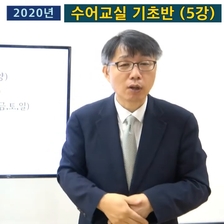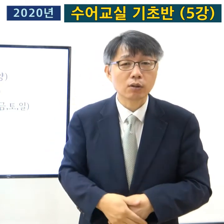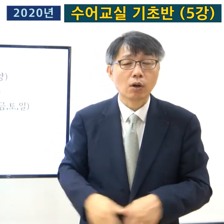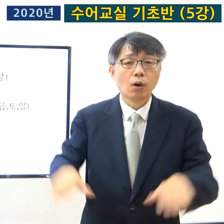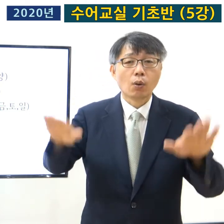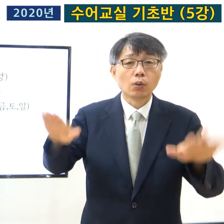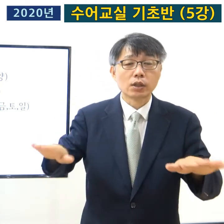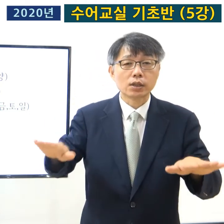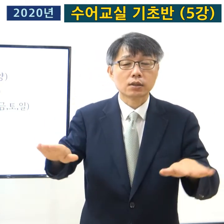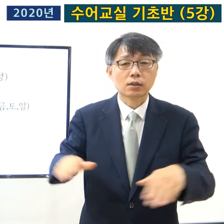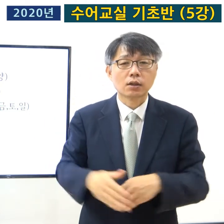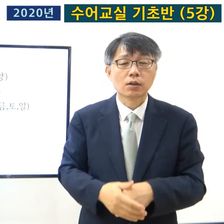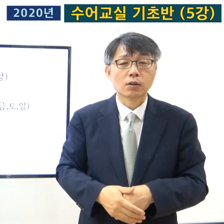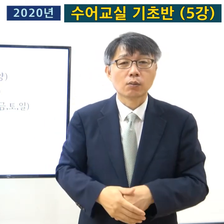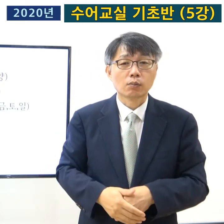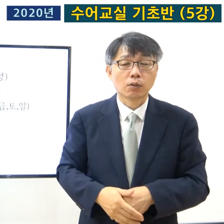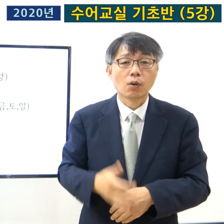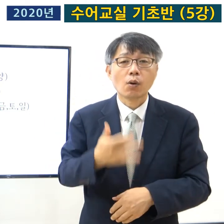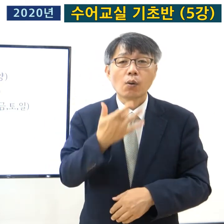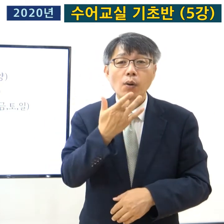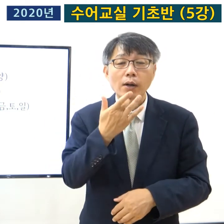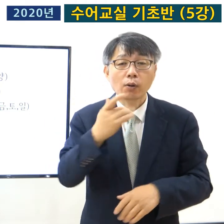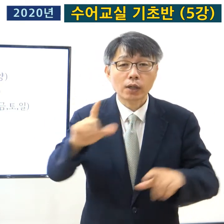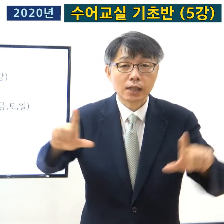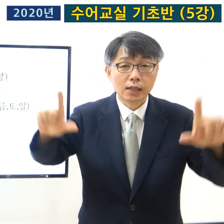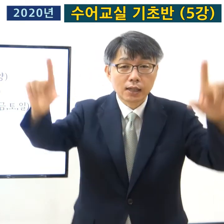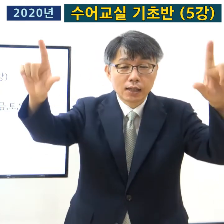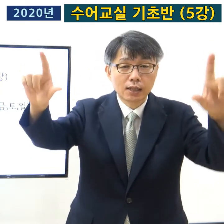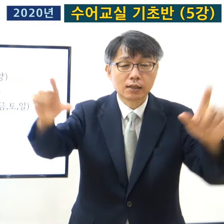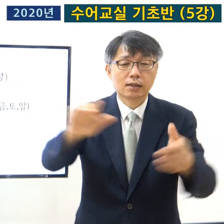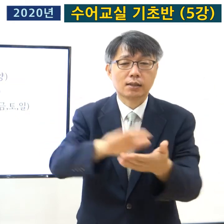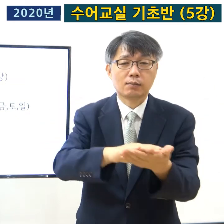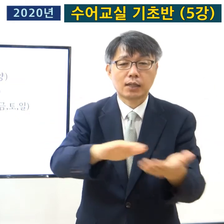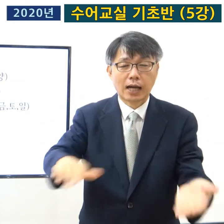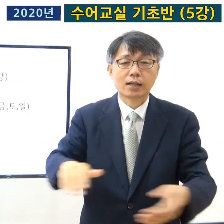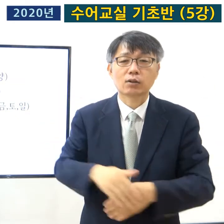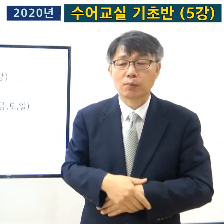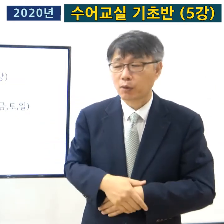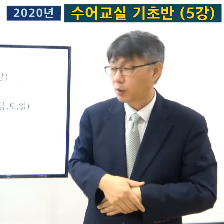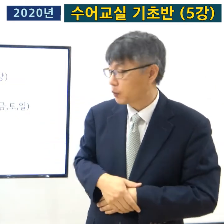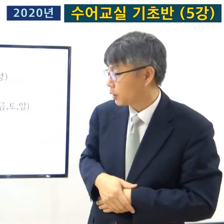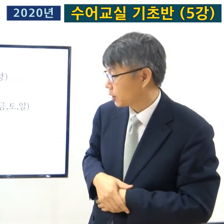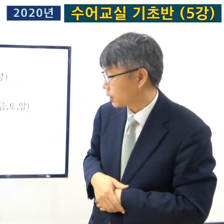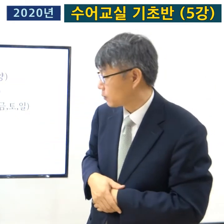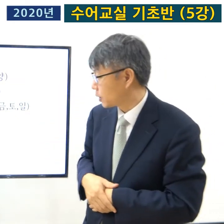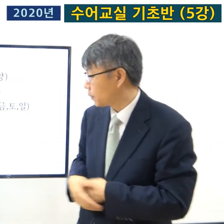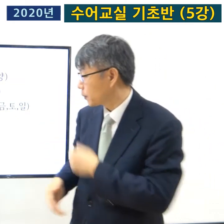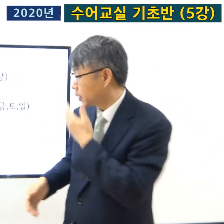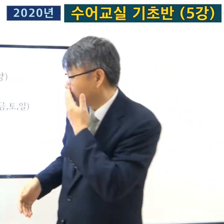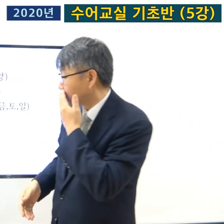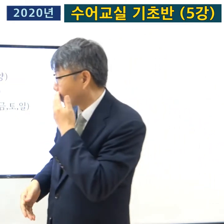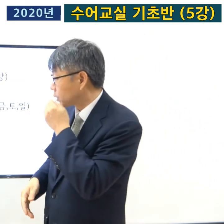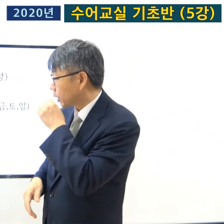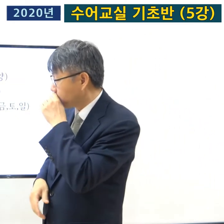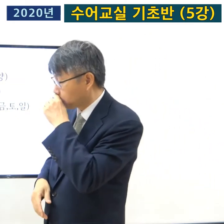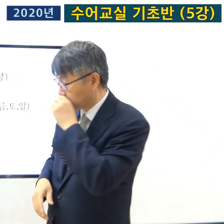물어보면 오늘은 화요일입니다. 이렇게 표현하면 되겠습니다.